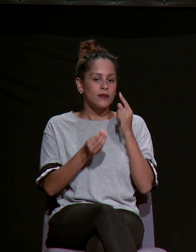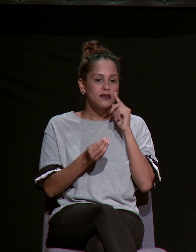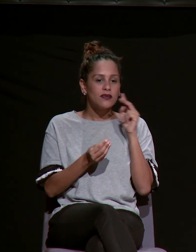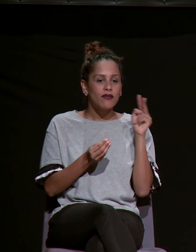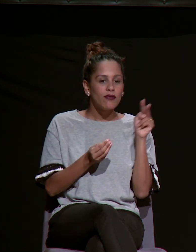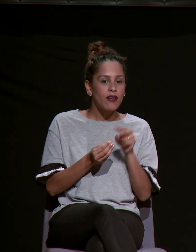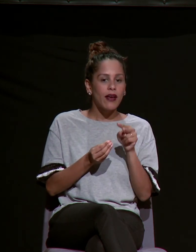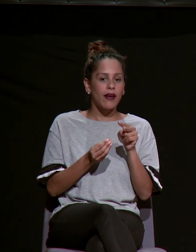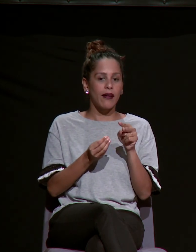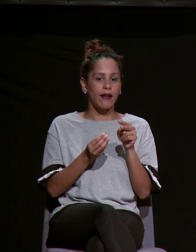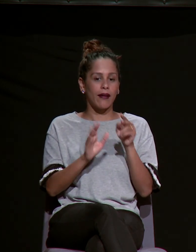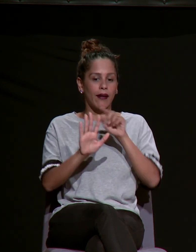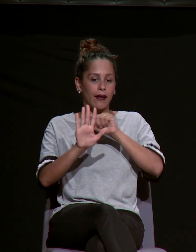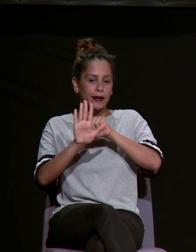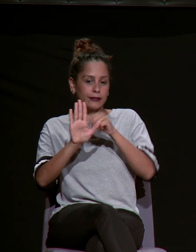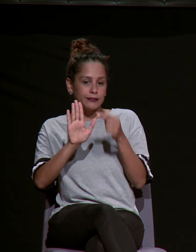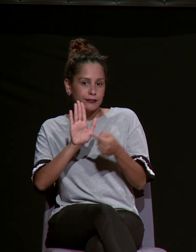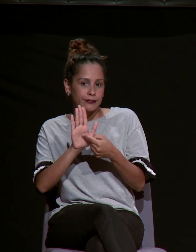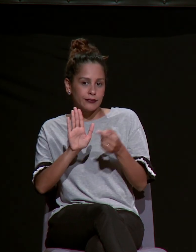didático?